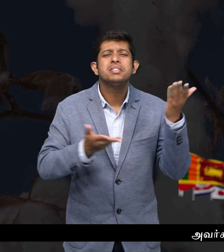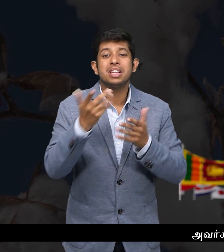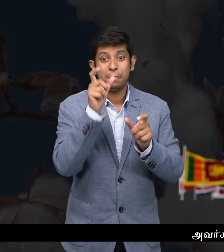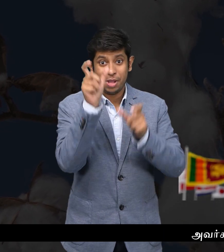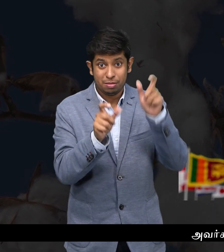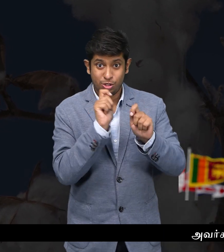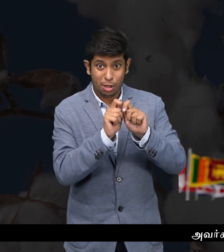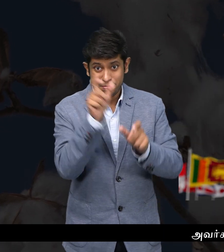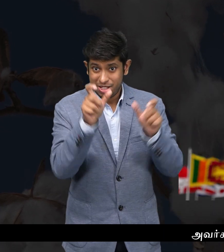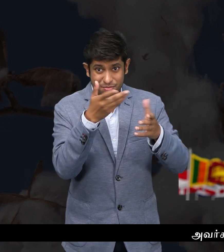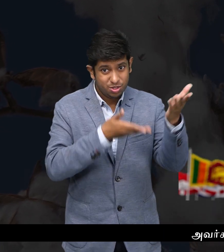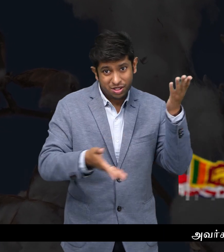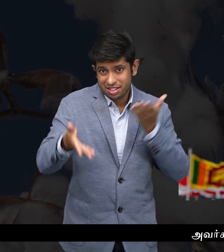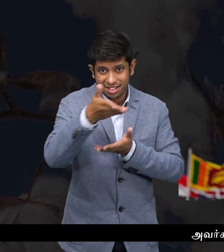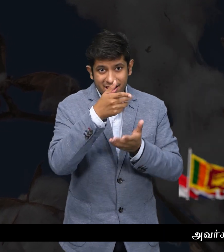அவைகள்